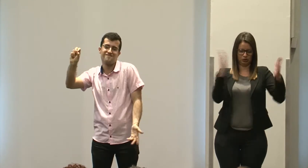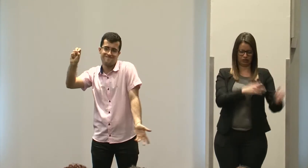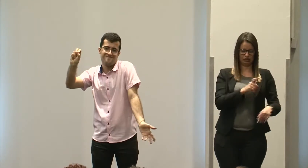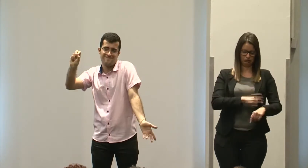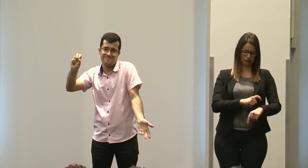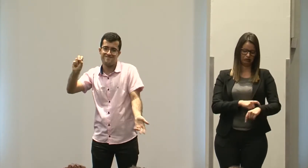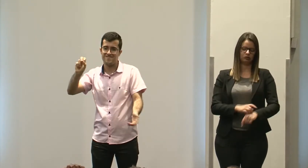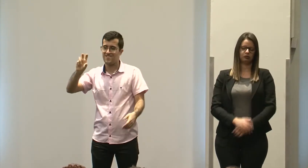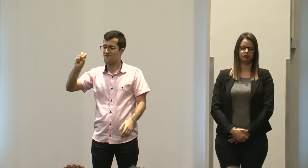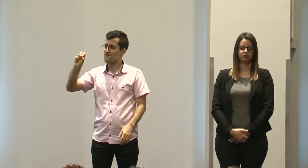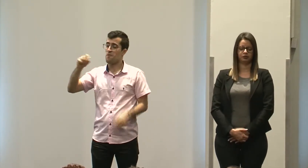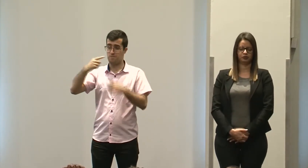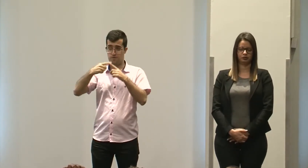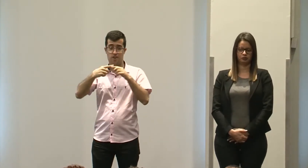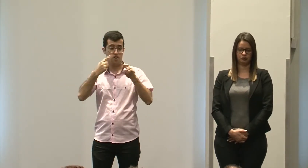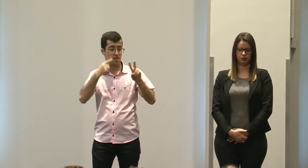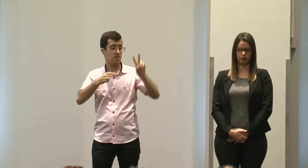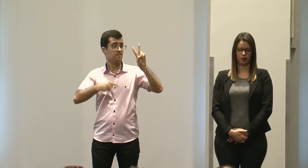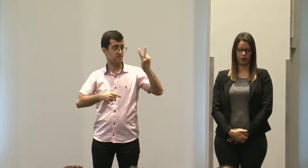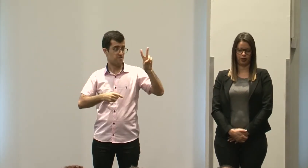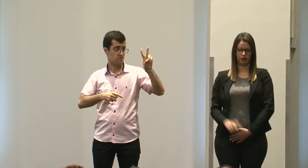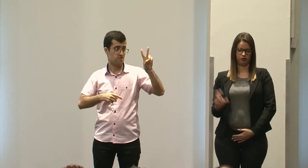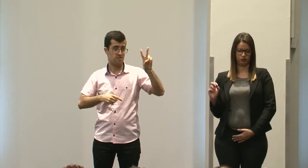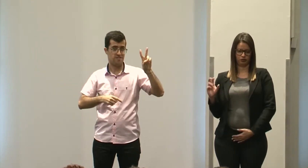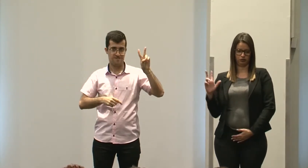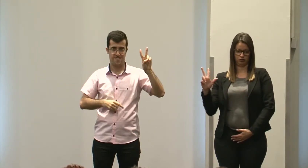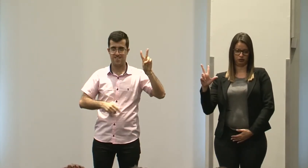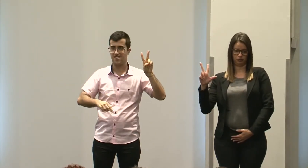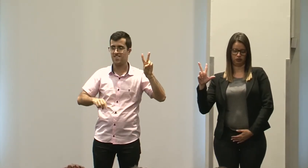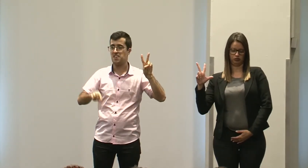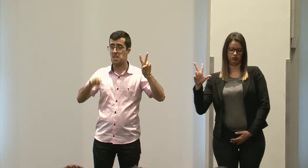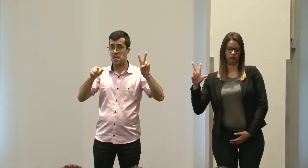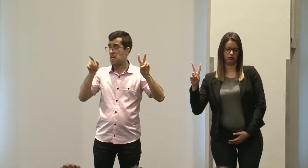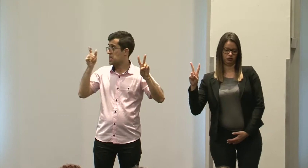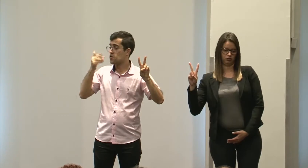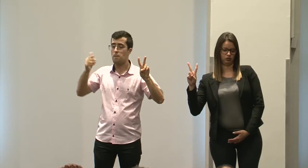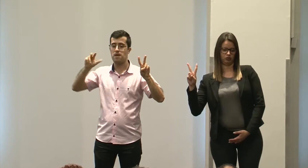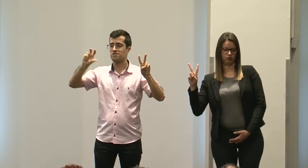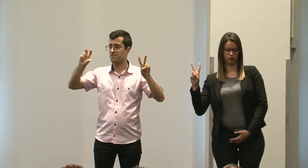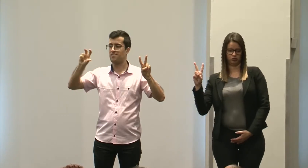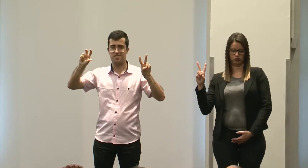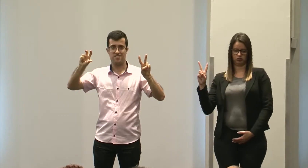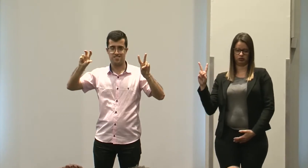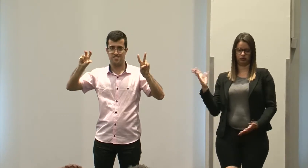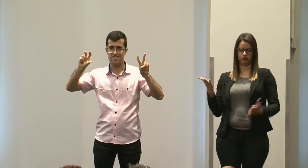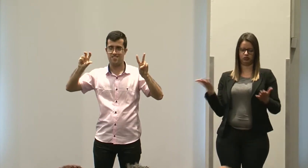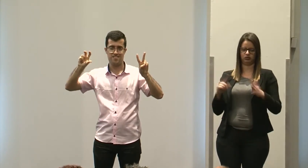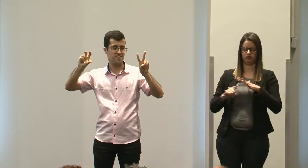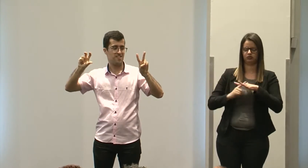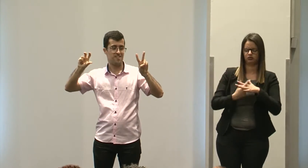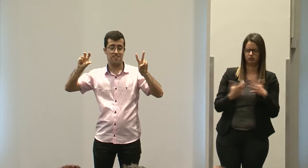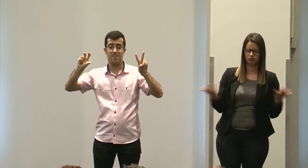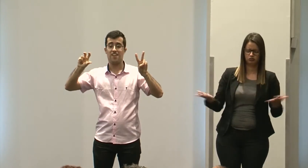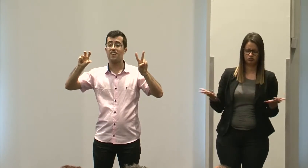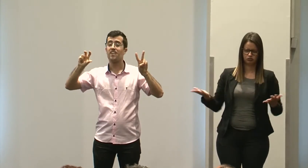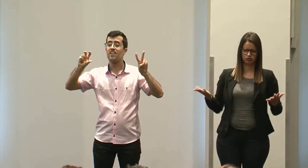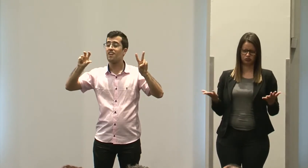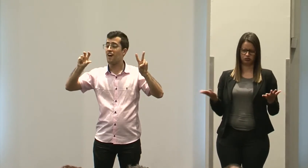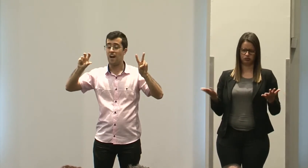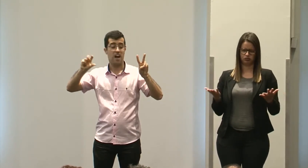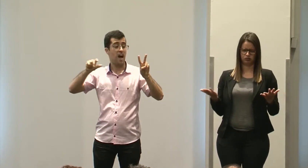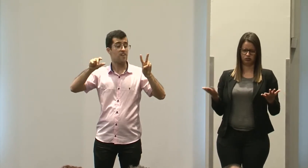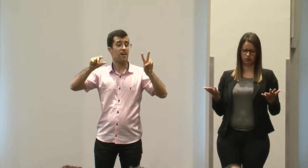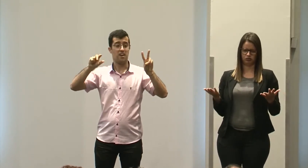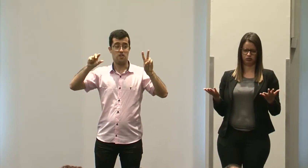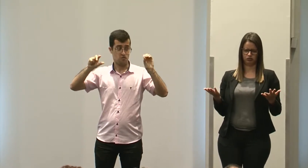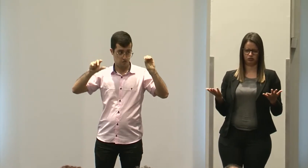Não sei se nós temos tempo, mas esse é o sinal de vovô. É uma análise rápida sobre esse sinal. Onde o